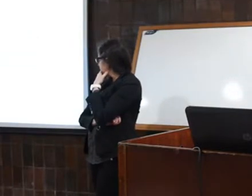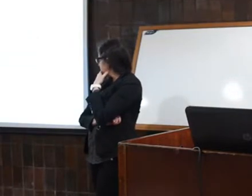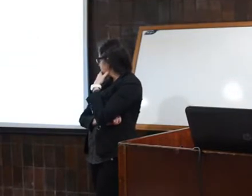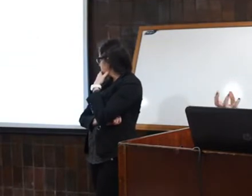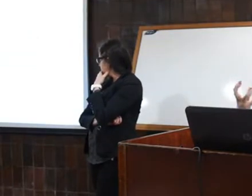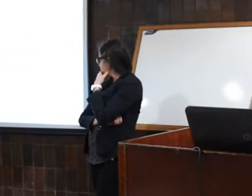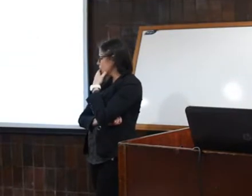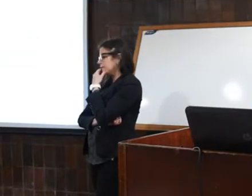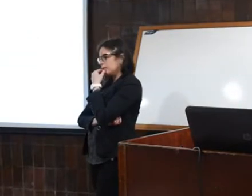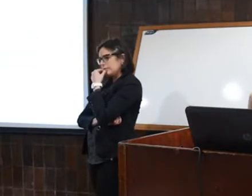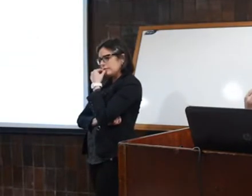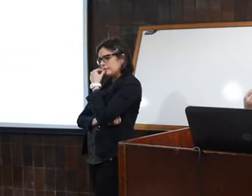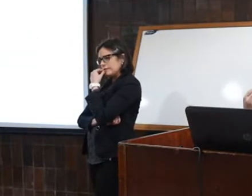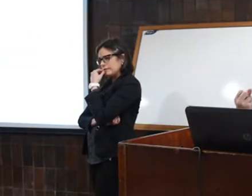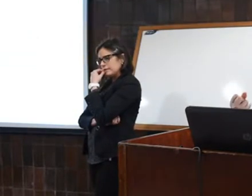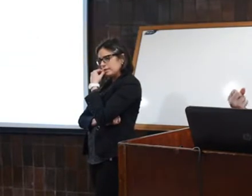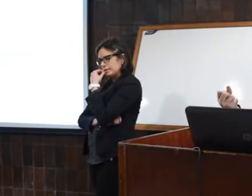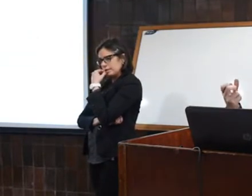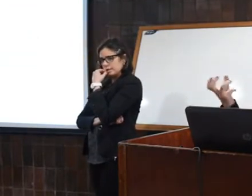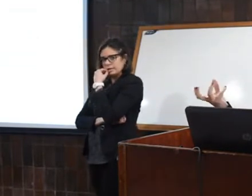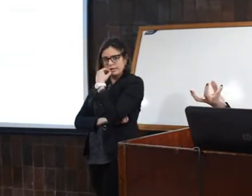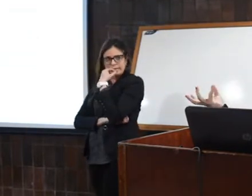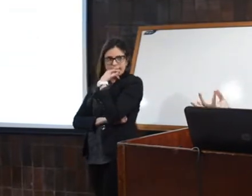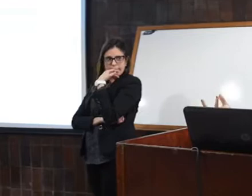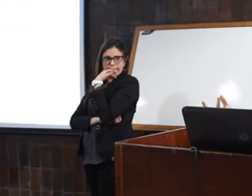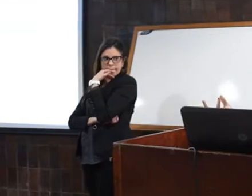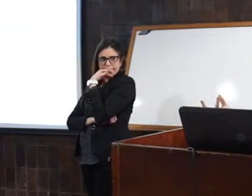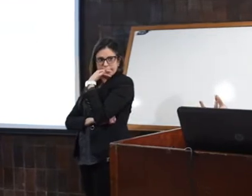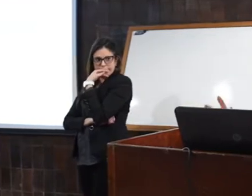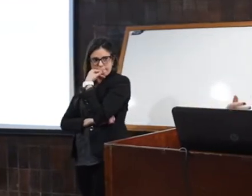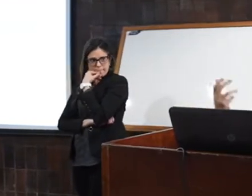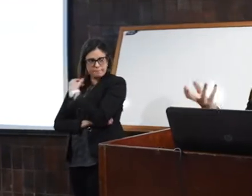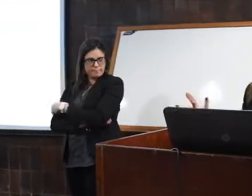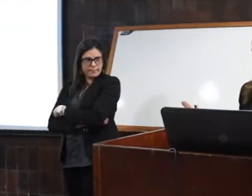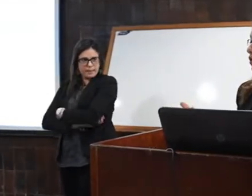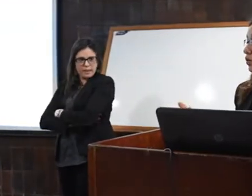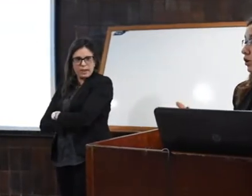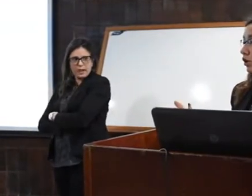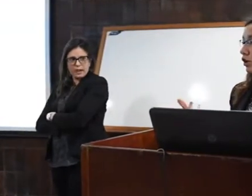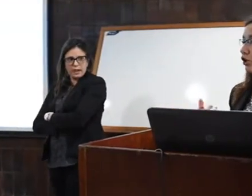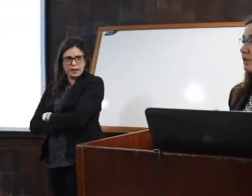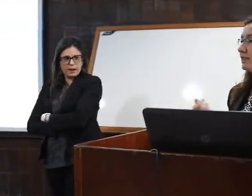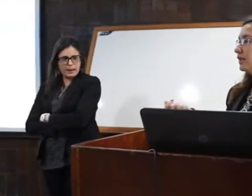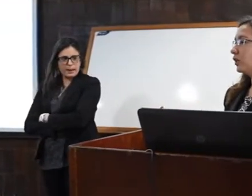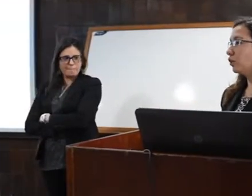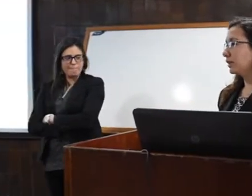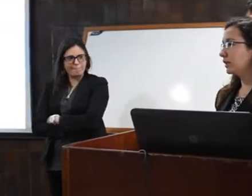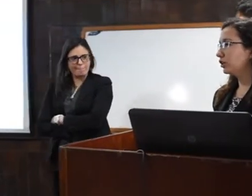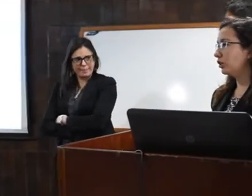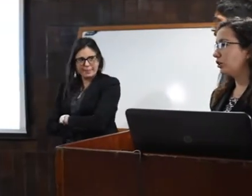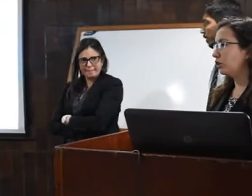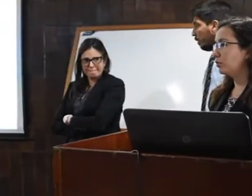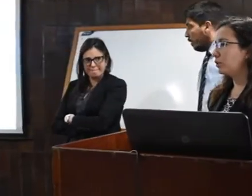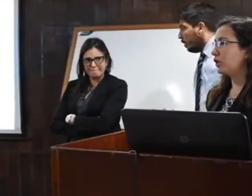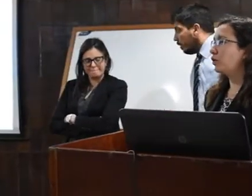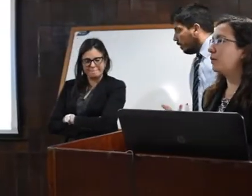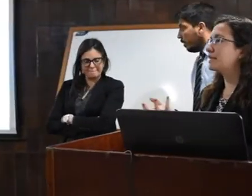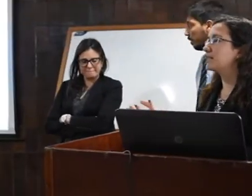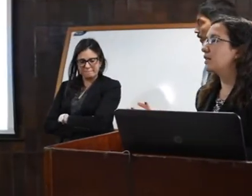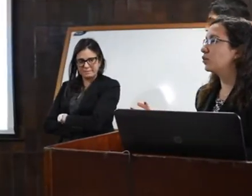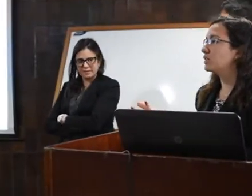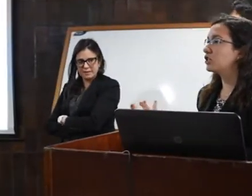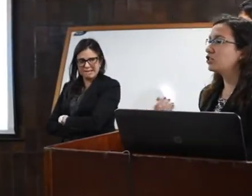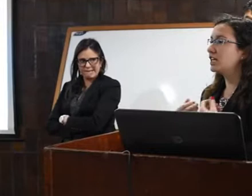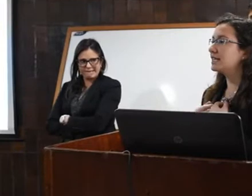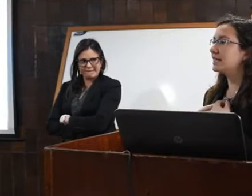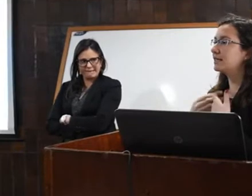además de esradio que cuando alguien vaya a cobrar por ejemplo un seguro vaya a hacerse un seguro lo presente la documentación porque no va a